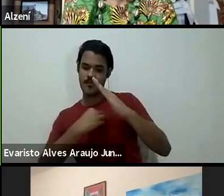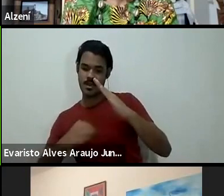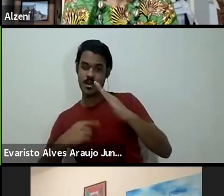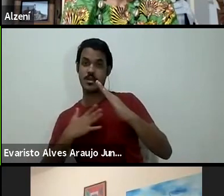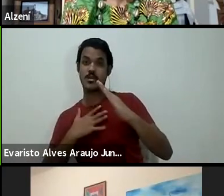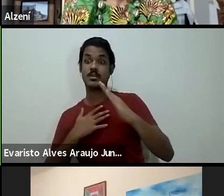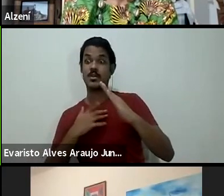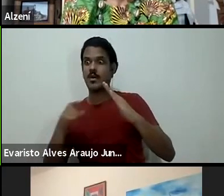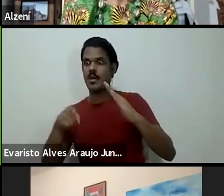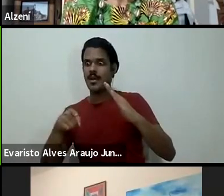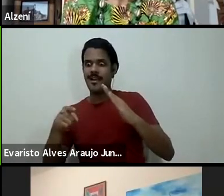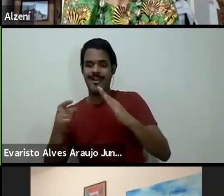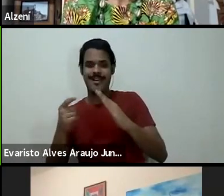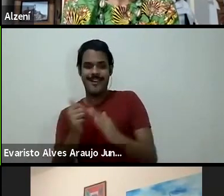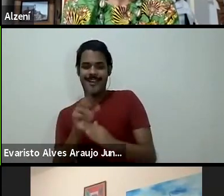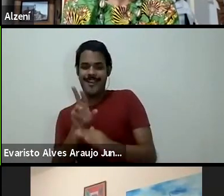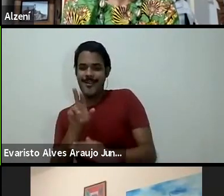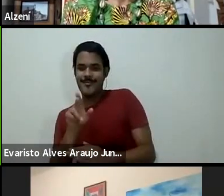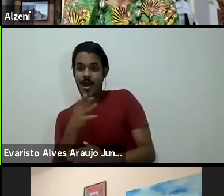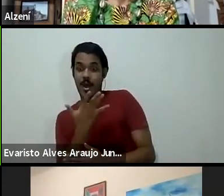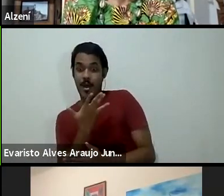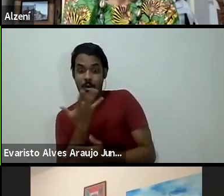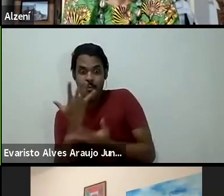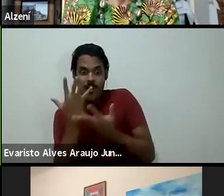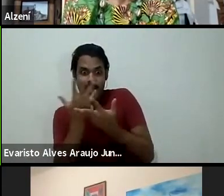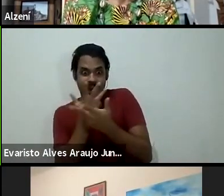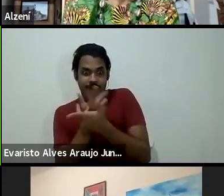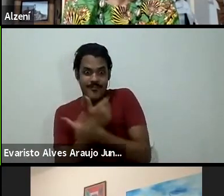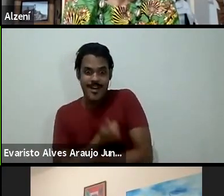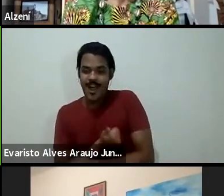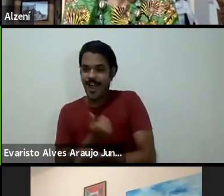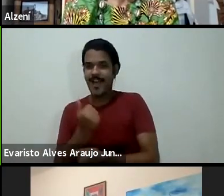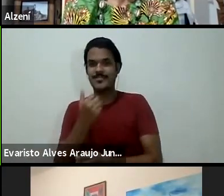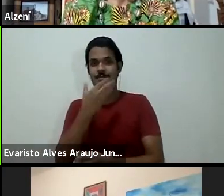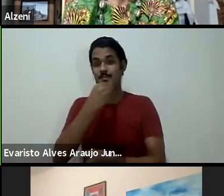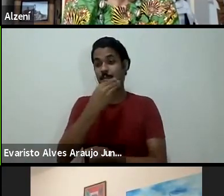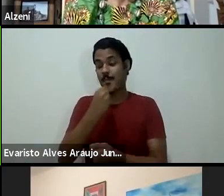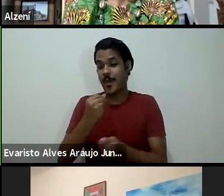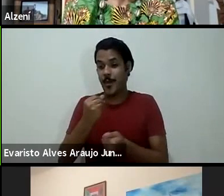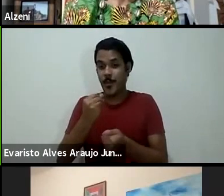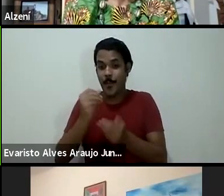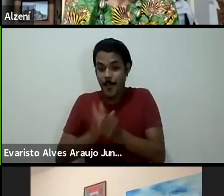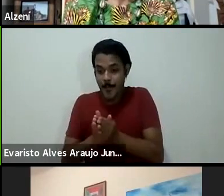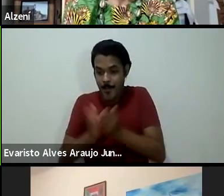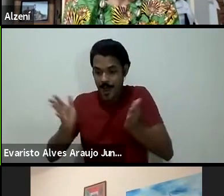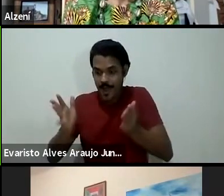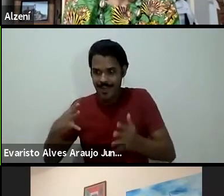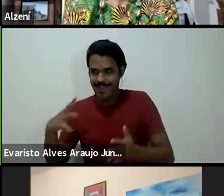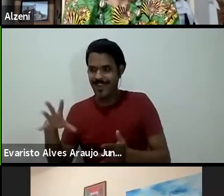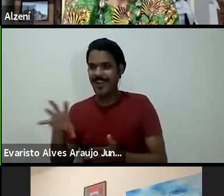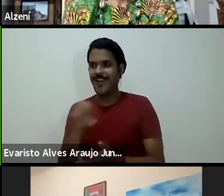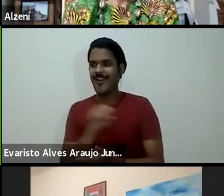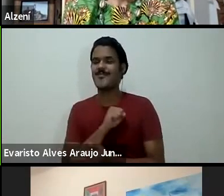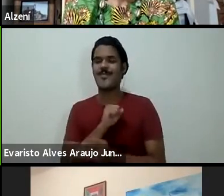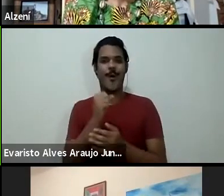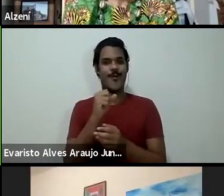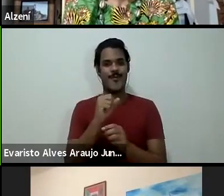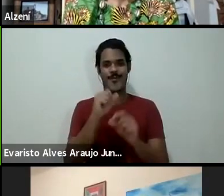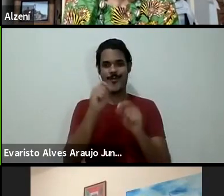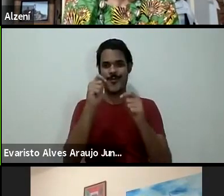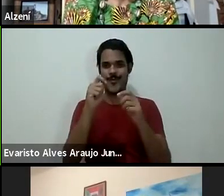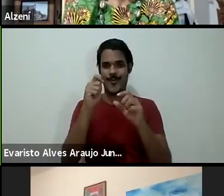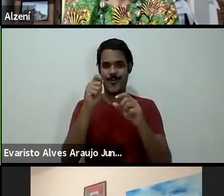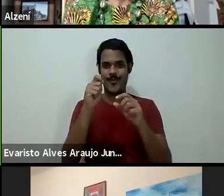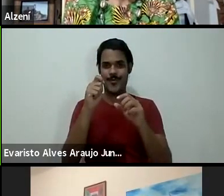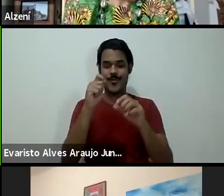ficaram encantadas, meu pai amou. E a gente percebe o quanto os nossos terreiros